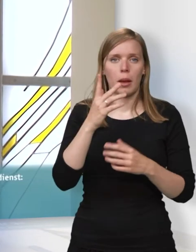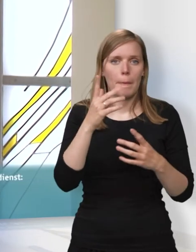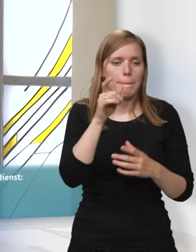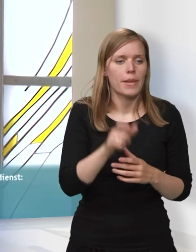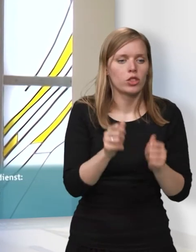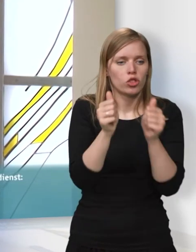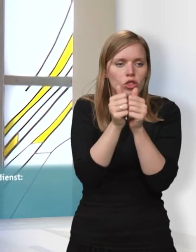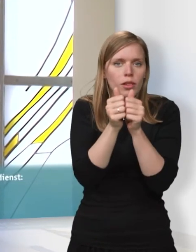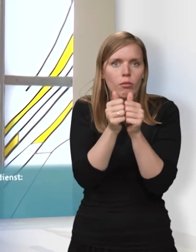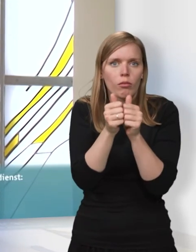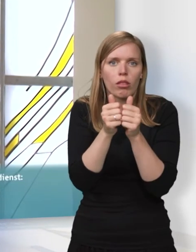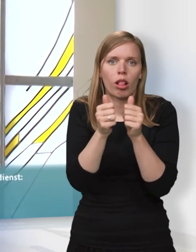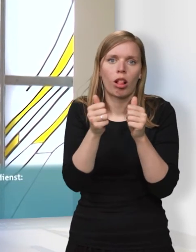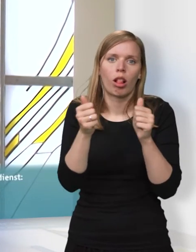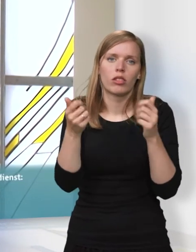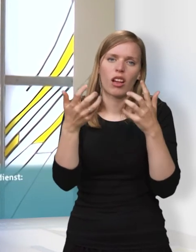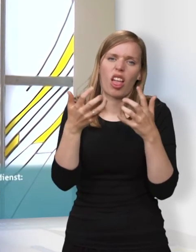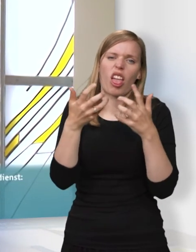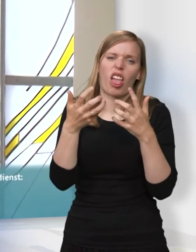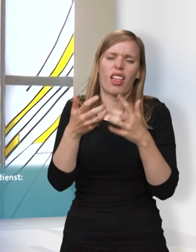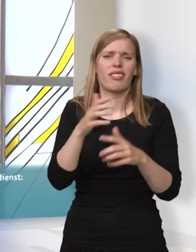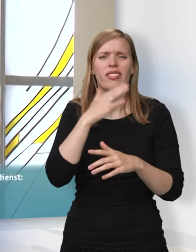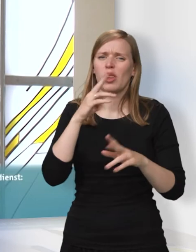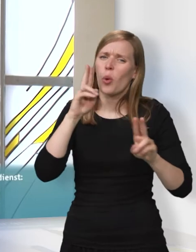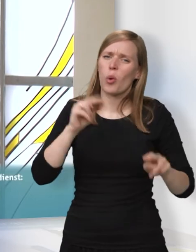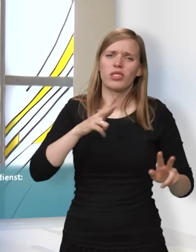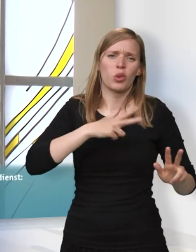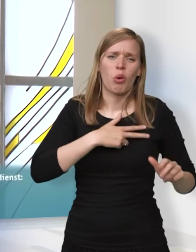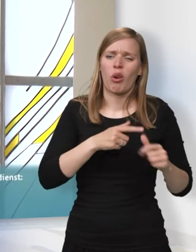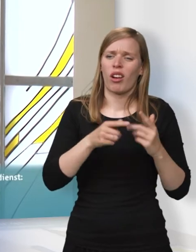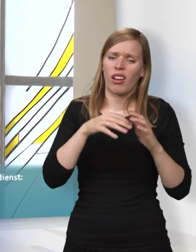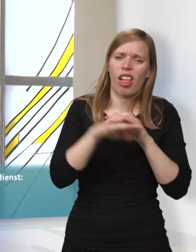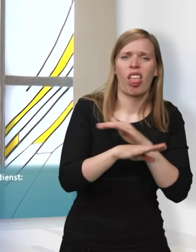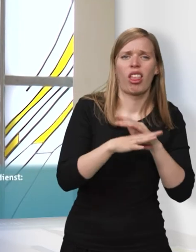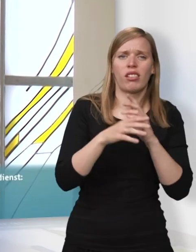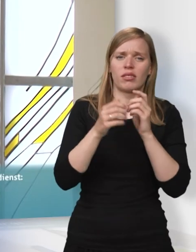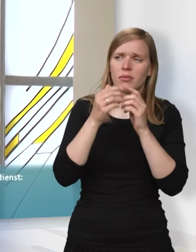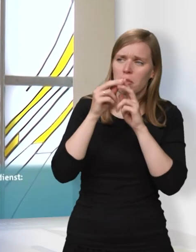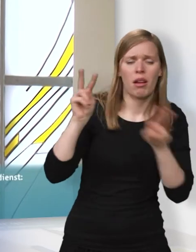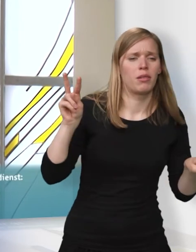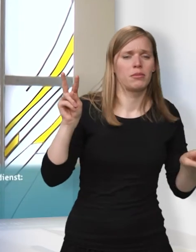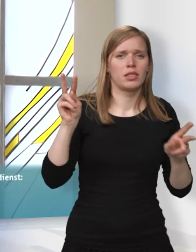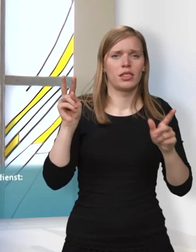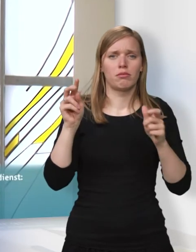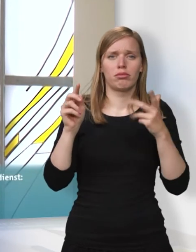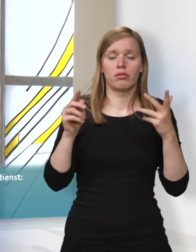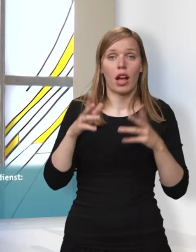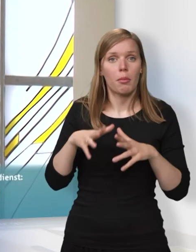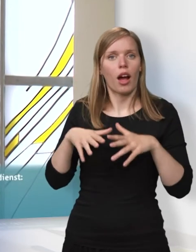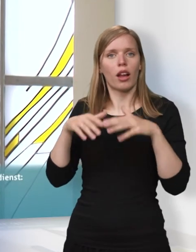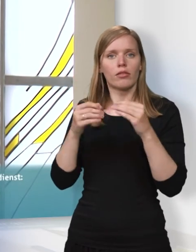was das Miteinander wirklich erschwert hat. So viel Untreue, so viel Ausbrüche aus dem anfänglichen